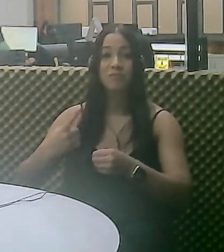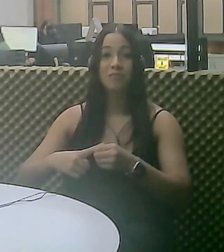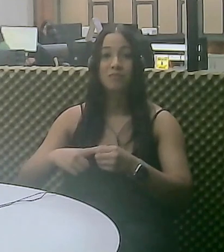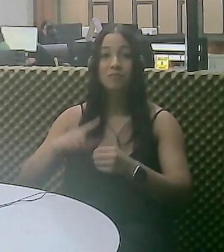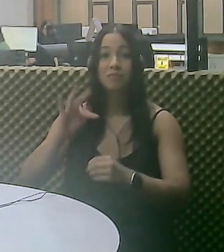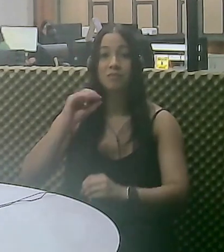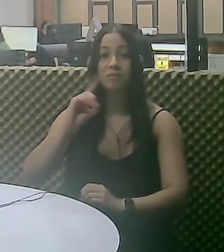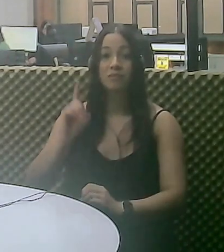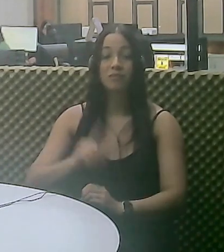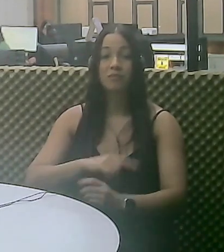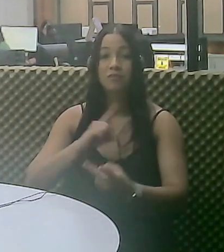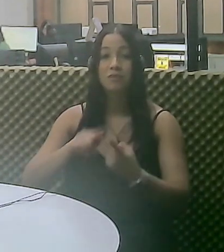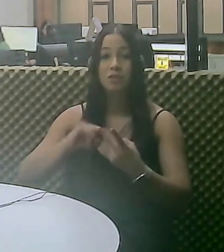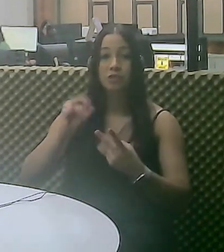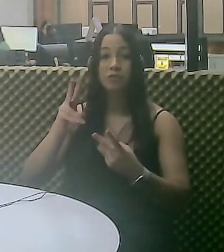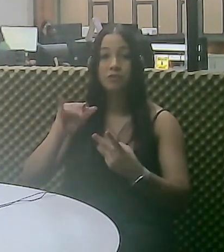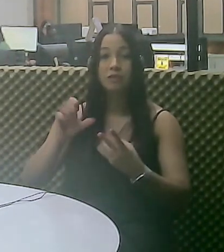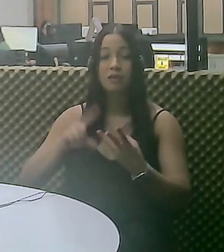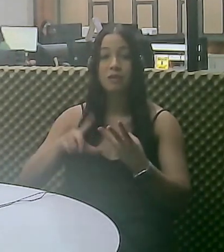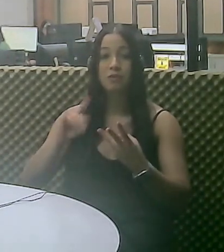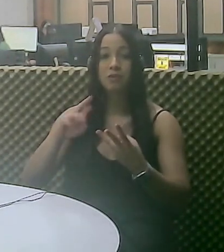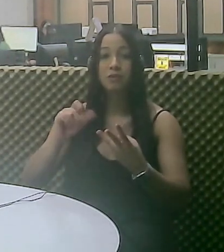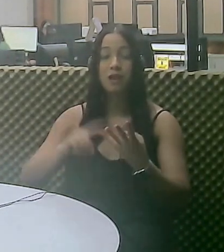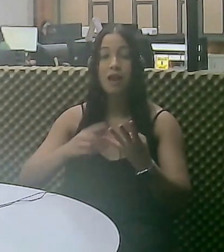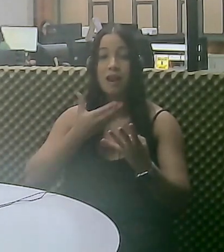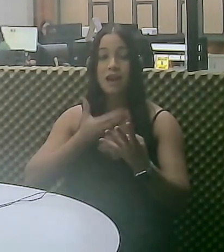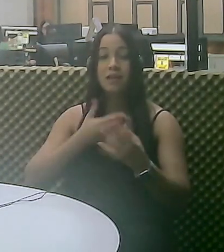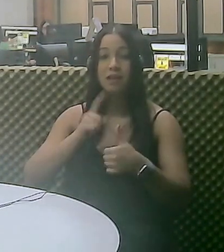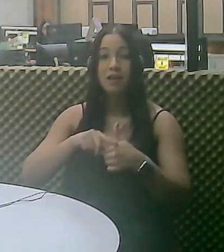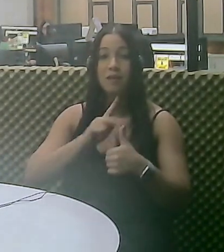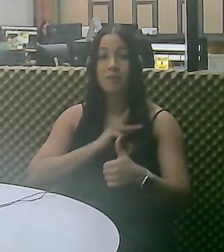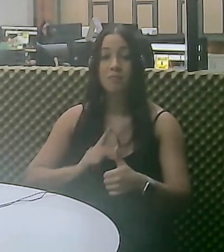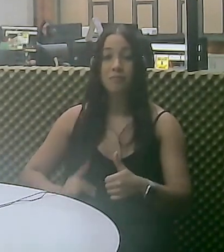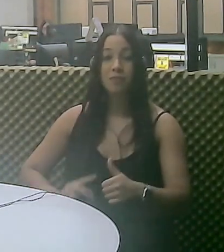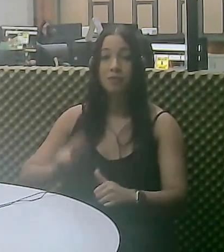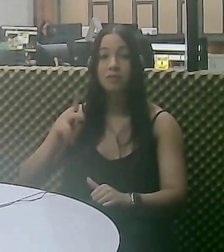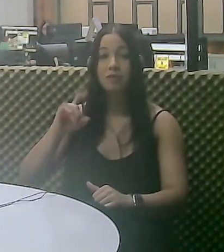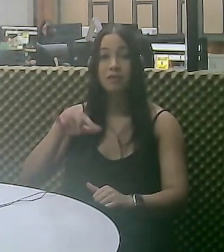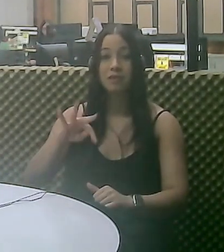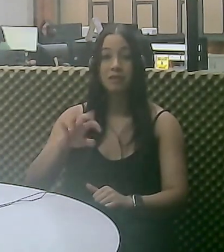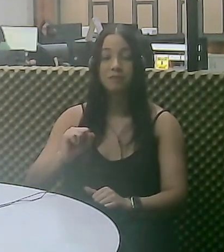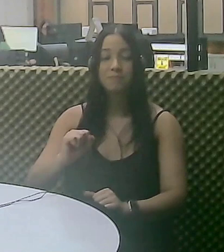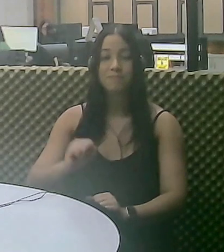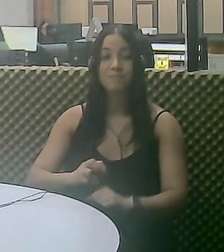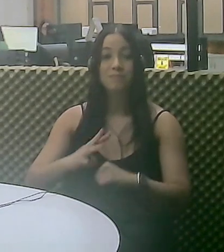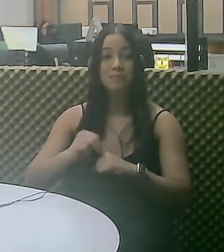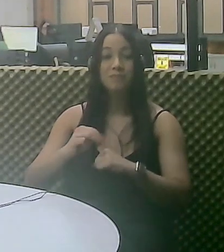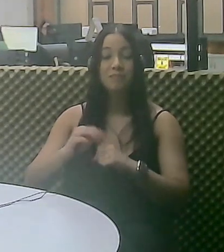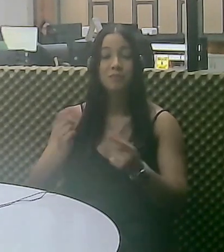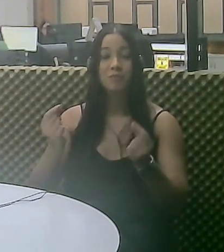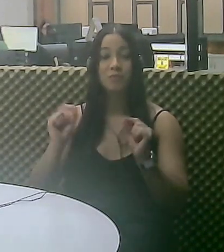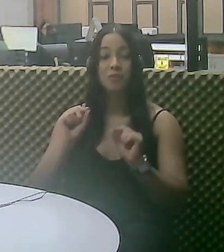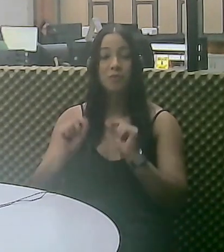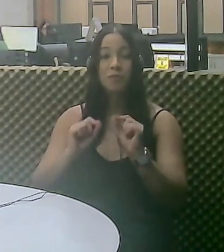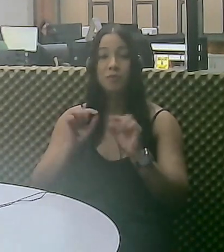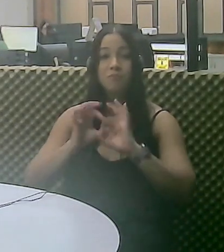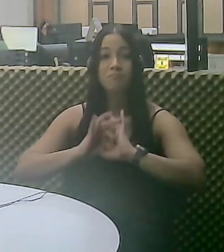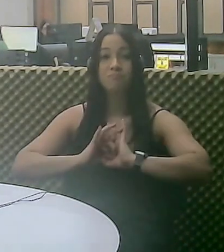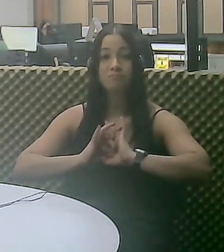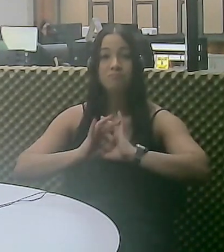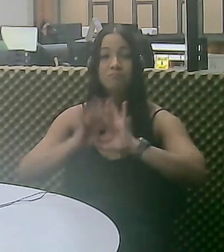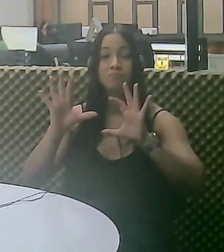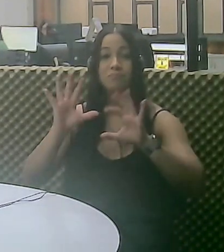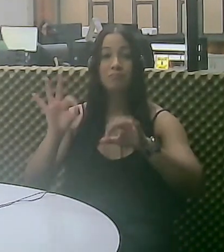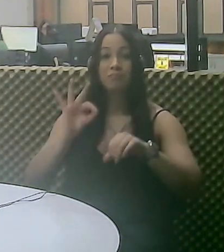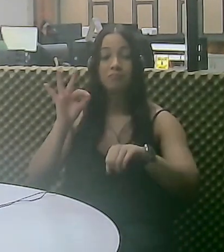Foz do Iguaçu, Joinville, Londrina, Natal e Presidente Prudente. O método proposto consiste na liberação do